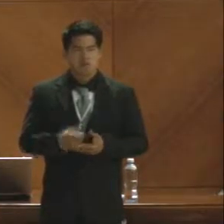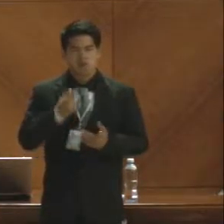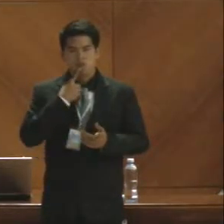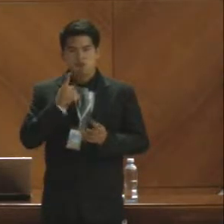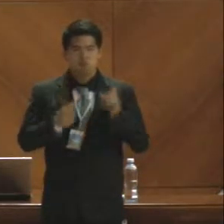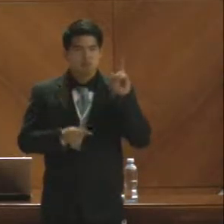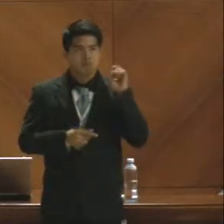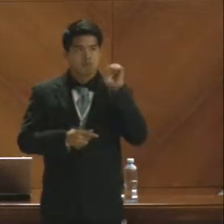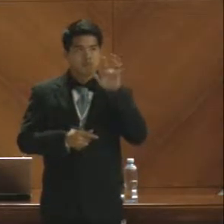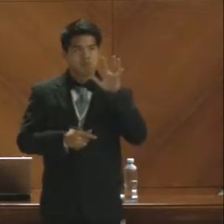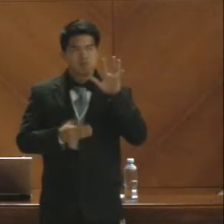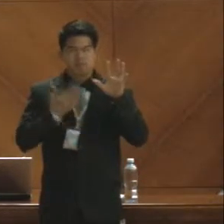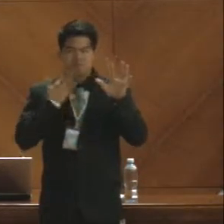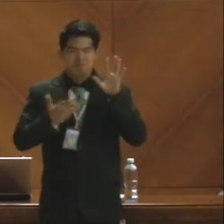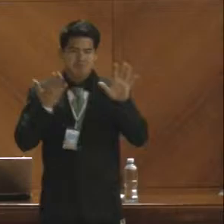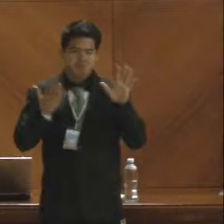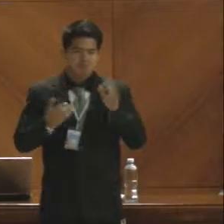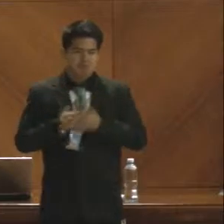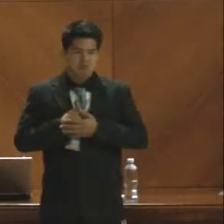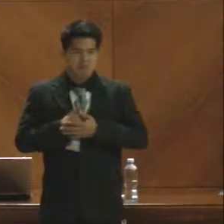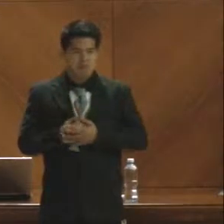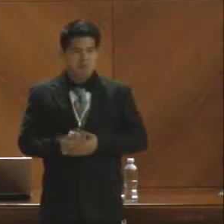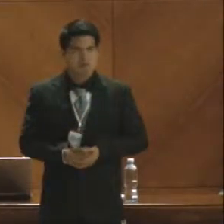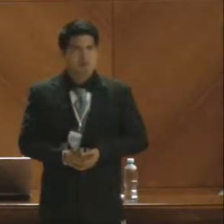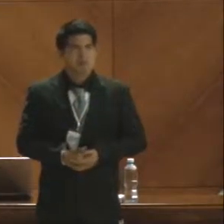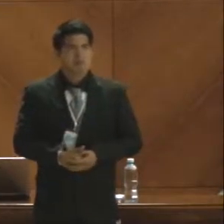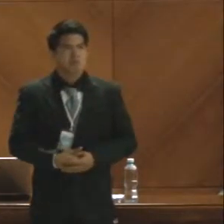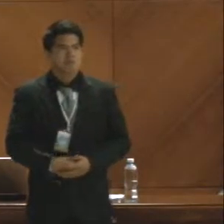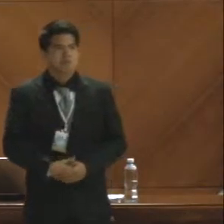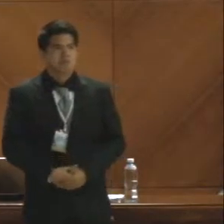Si no, me va a tocar improvisar, pero no importa.